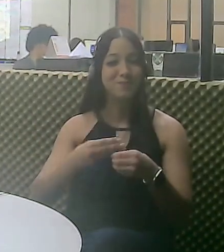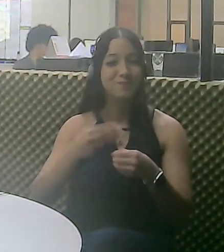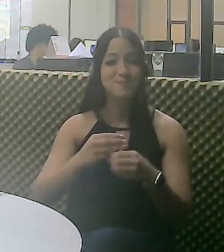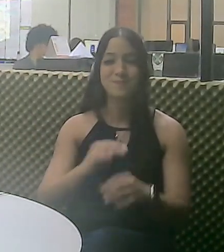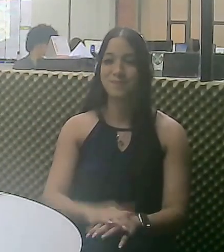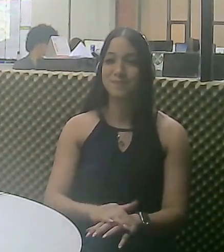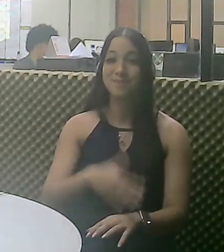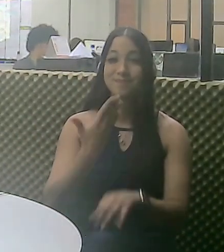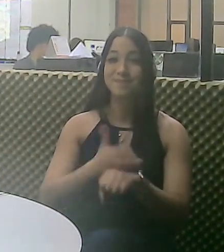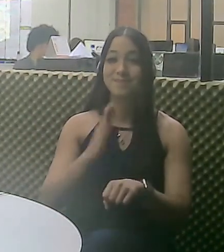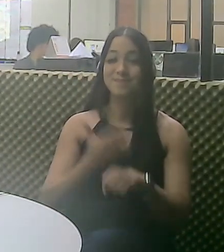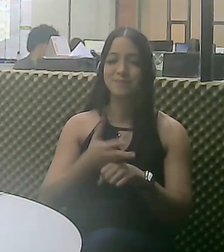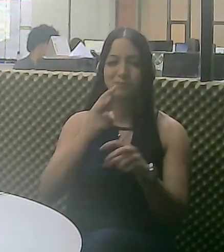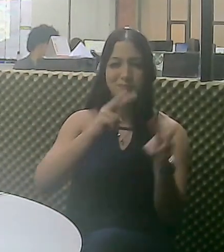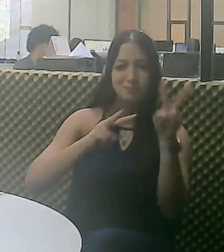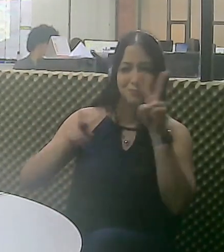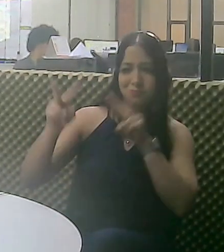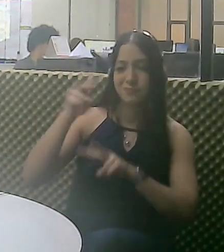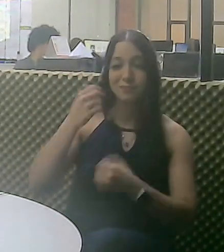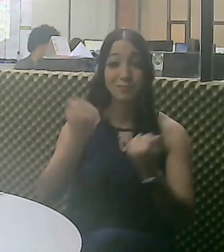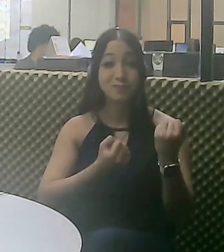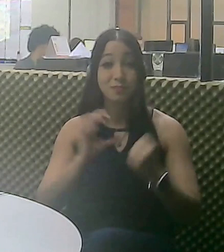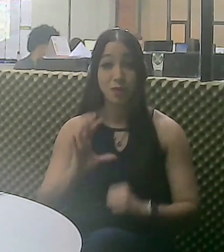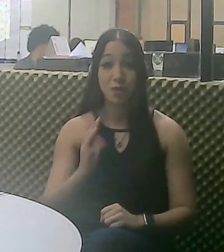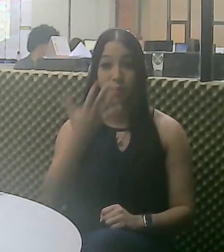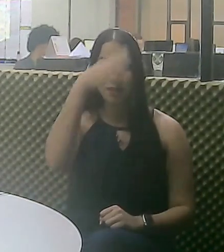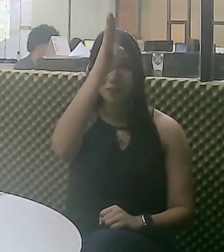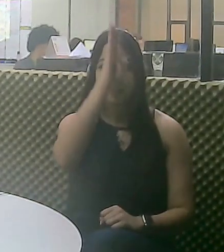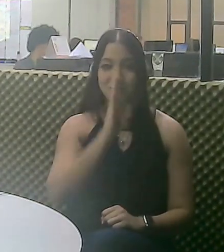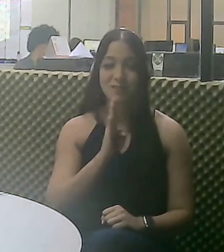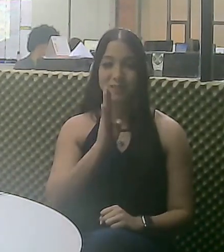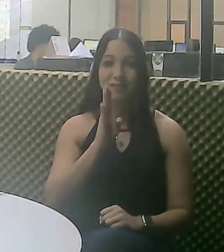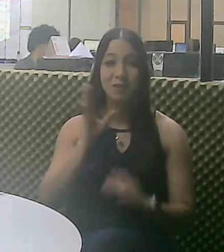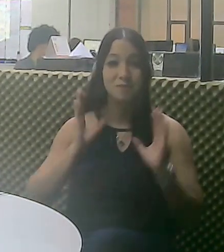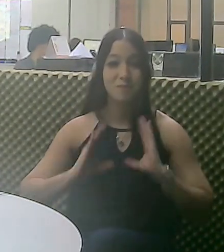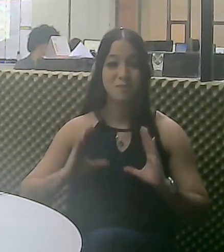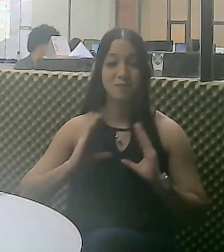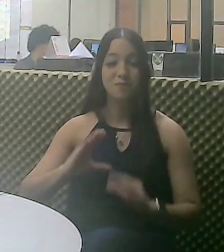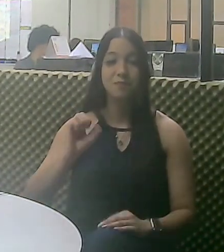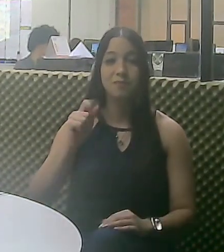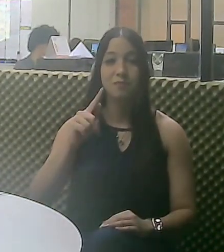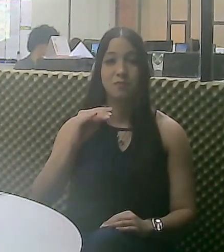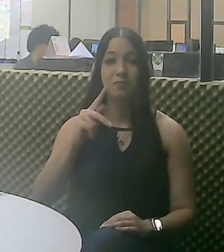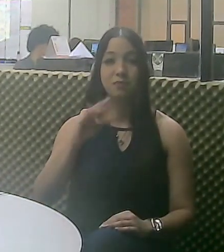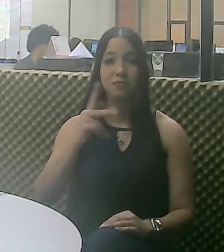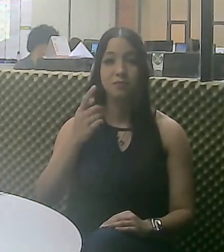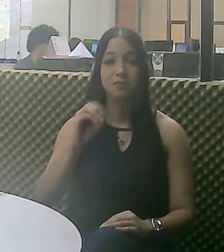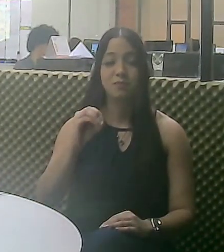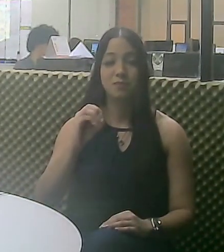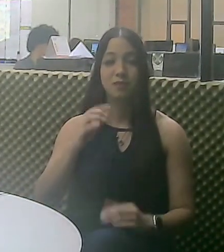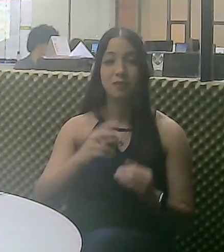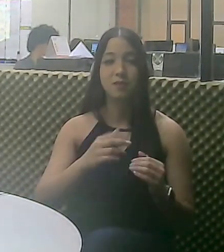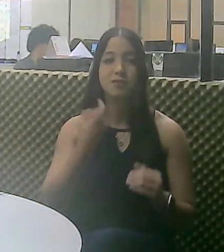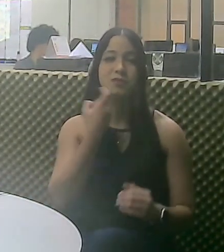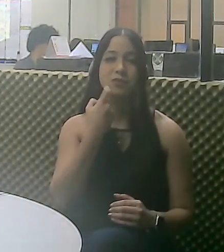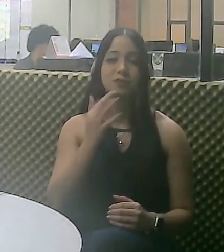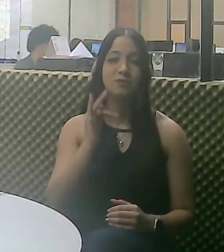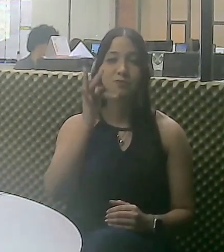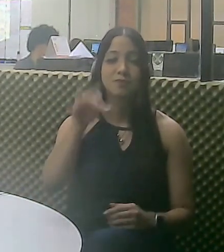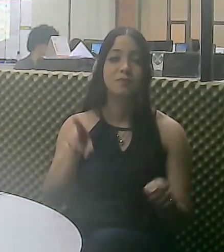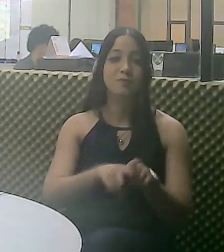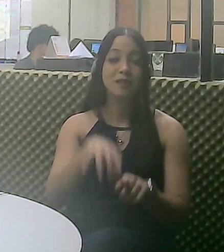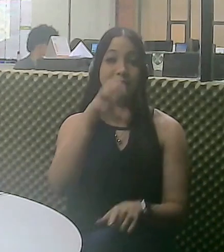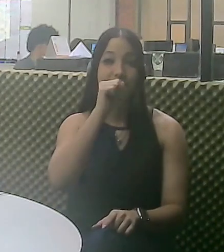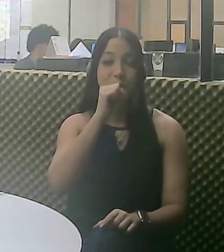atividade de inspeção de veículos será realizada gratuitamente na Praça Sérgio Pacheco na próxima sexta e